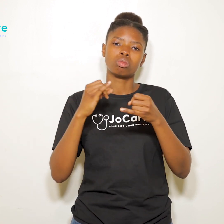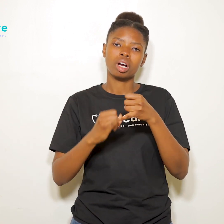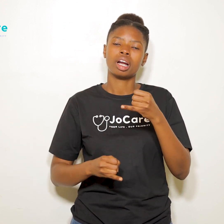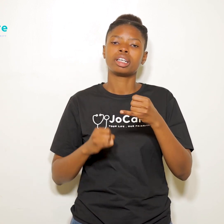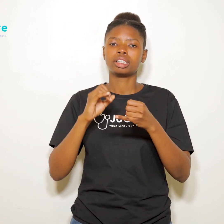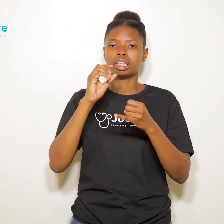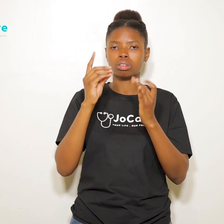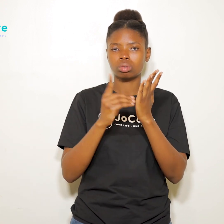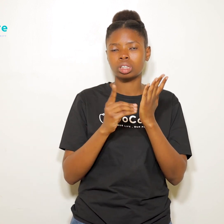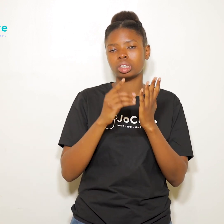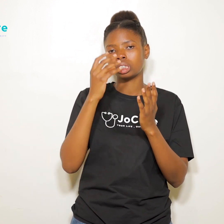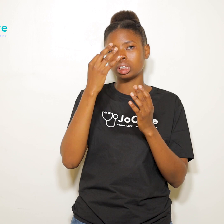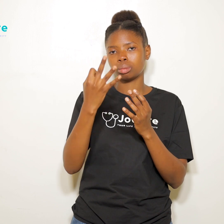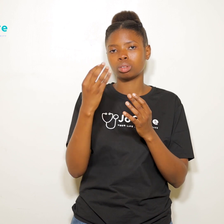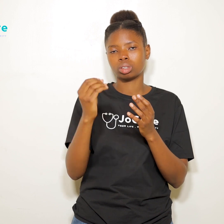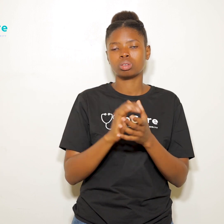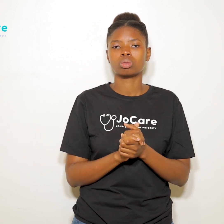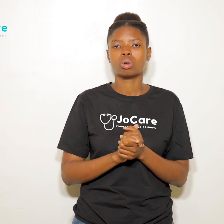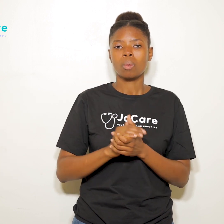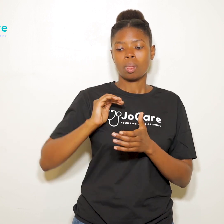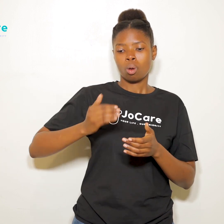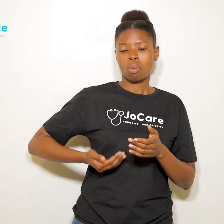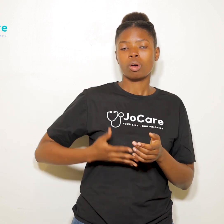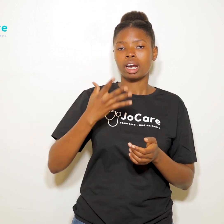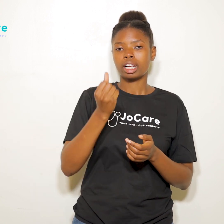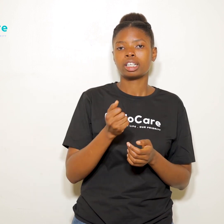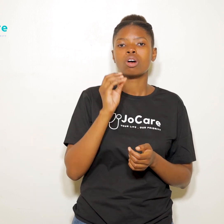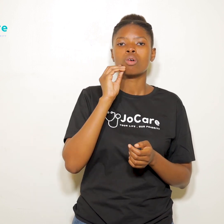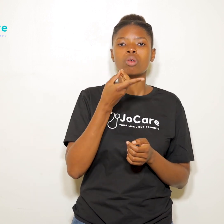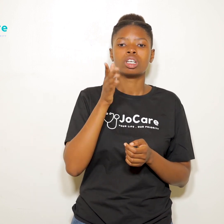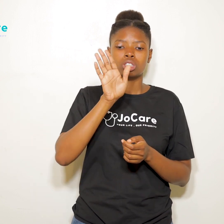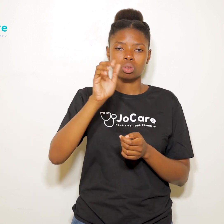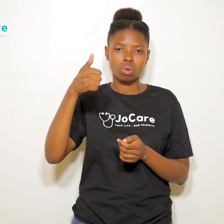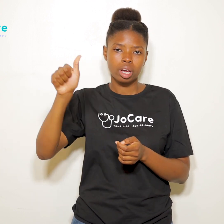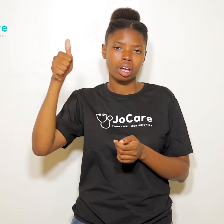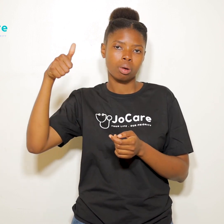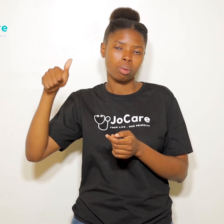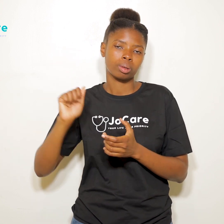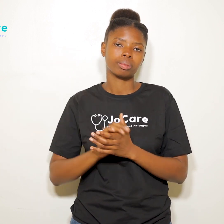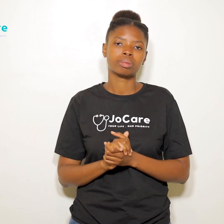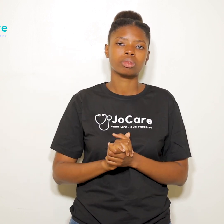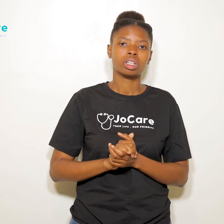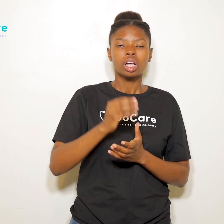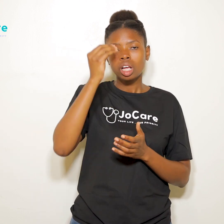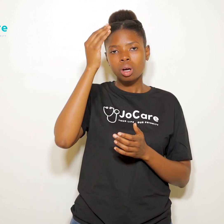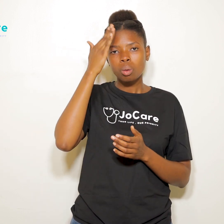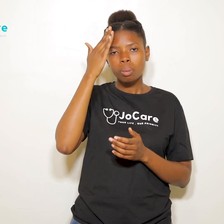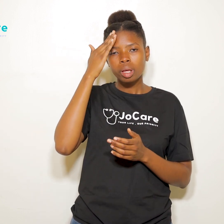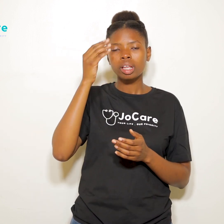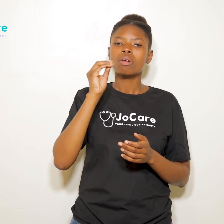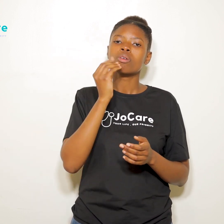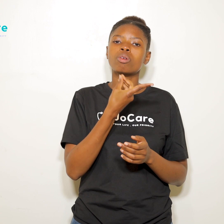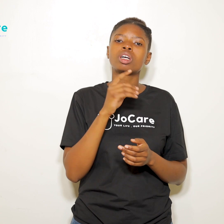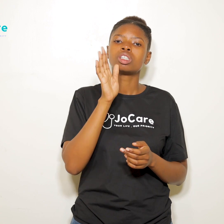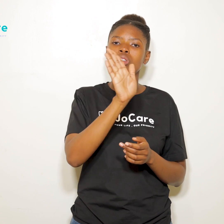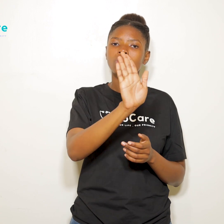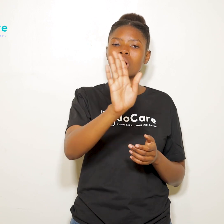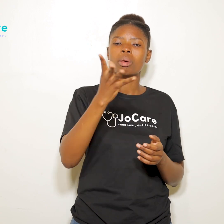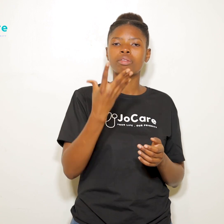agira ukwezi kwe, buri mudamu agira ukwezi kwe. Hanyuma rero kumenya ukwezi kwawe bifite akamaro kanini, kuko